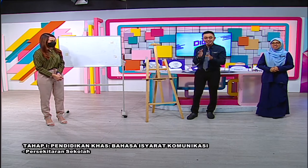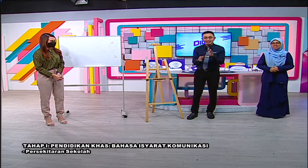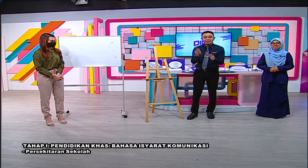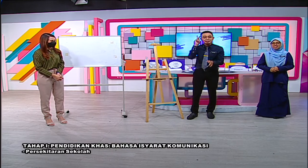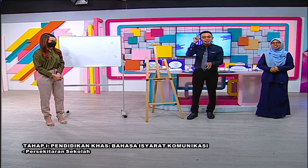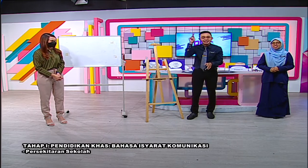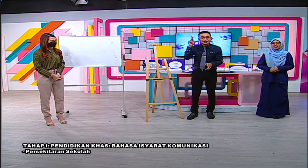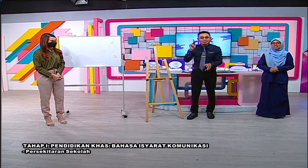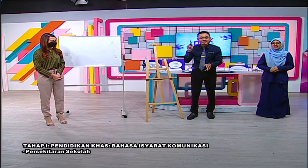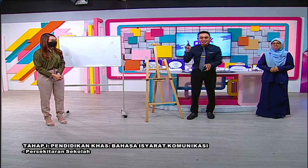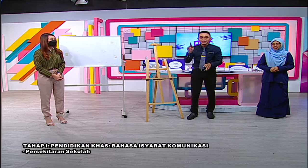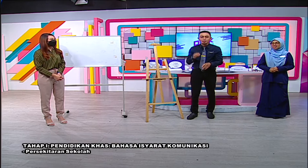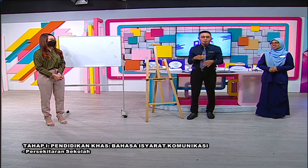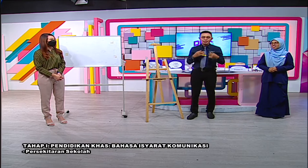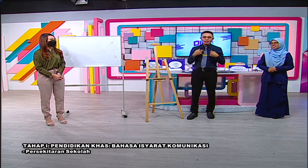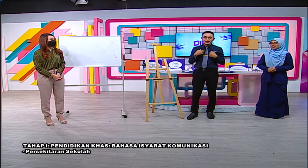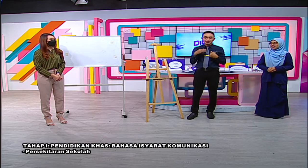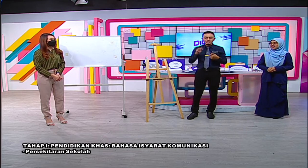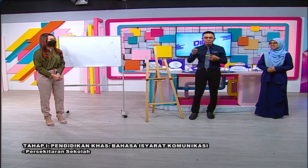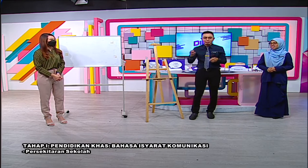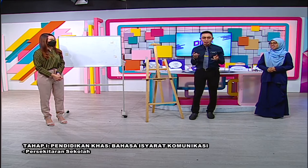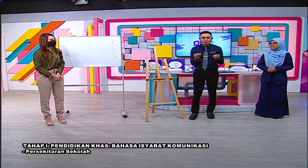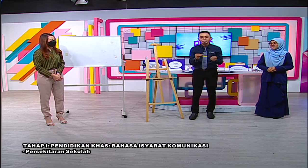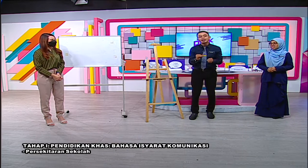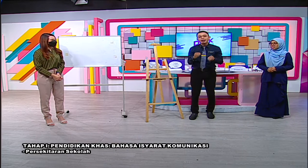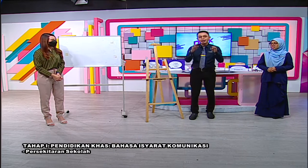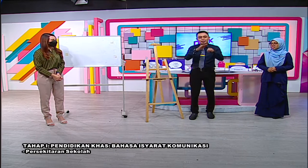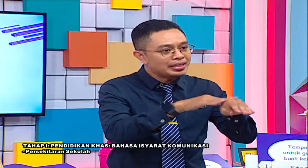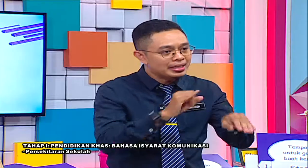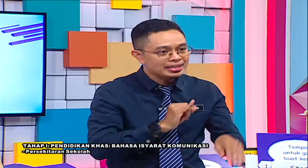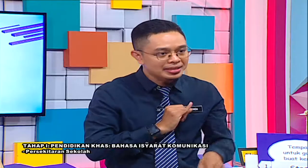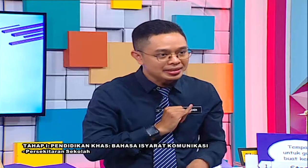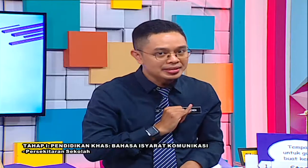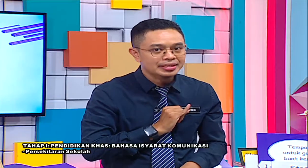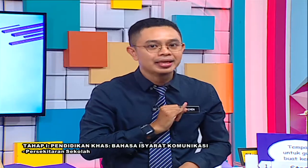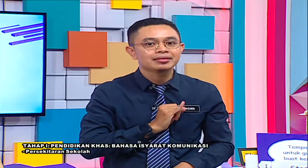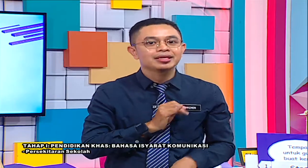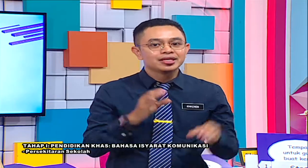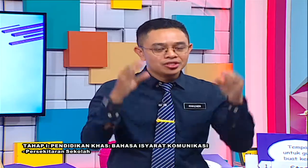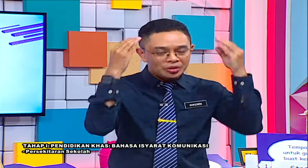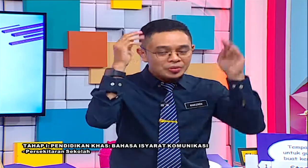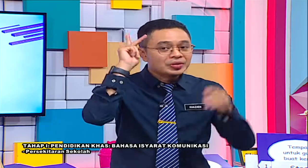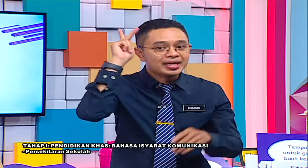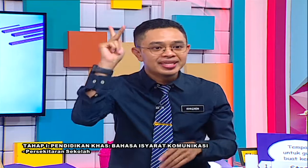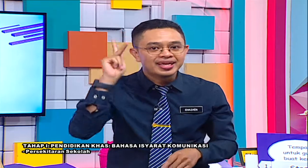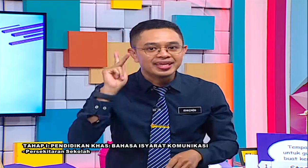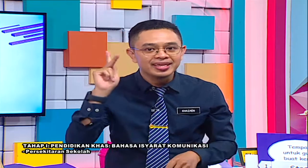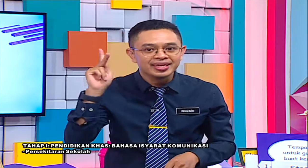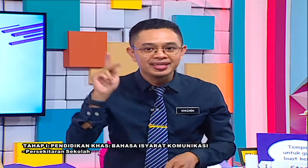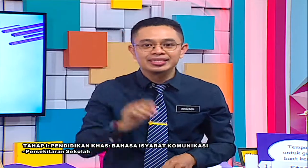isyaratkan nama dia. Okey, contoh kalau murid-murid mahu panggil saya, Cikgu Khazain. Jadi